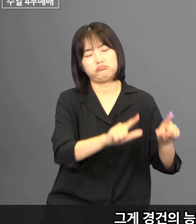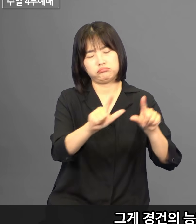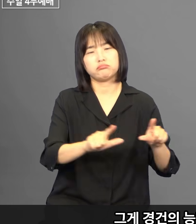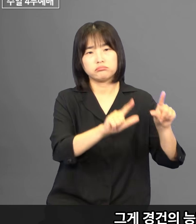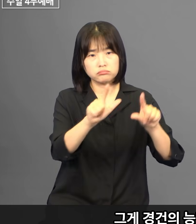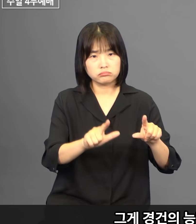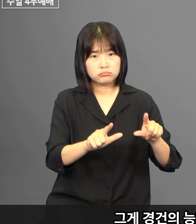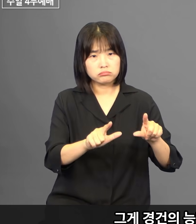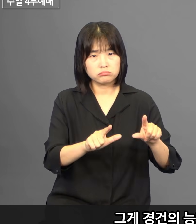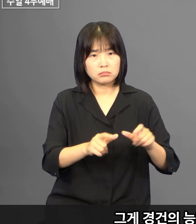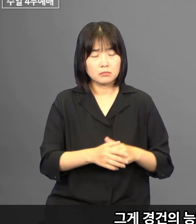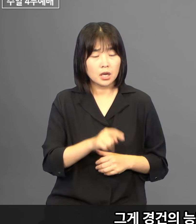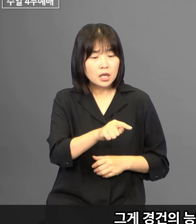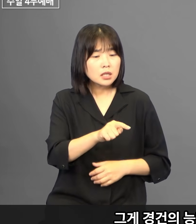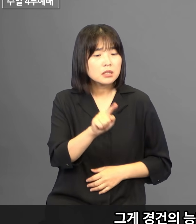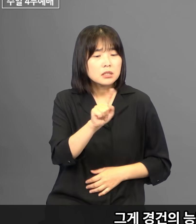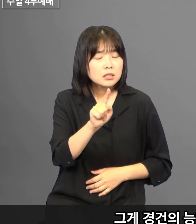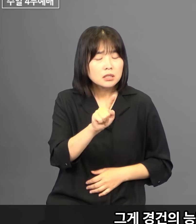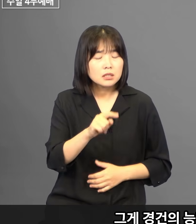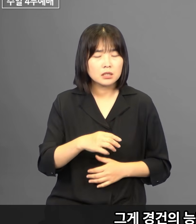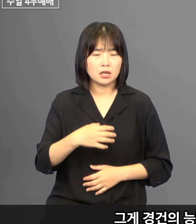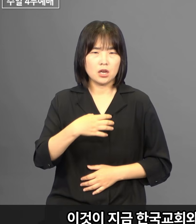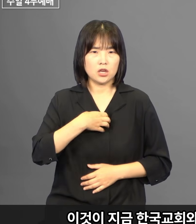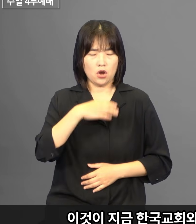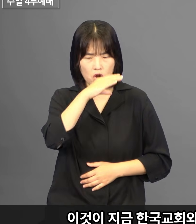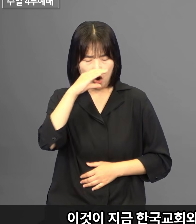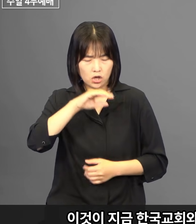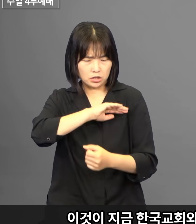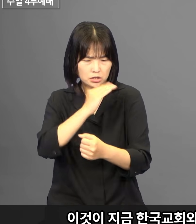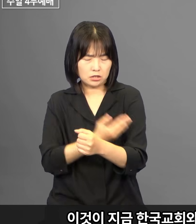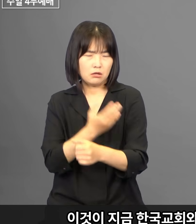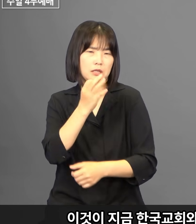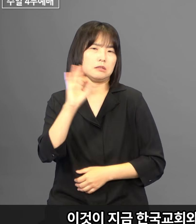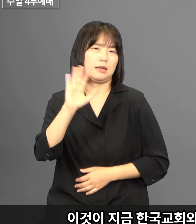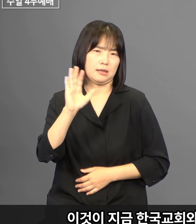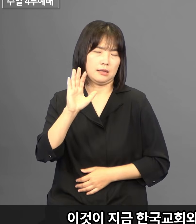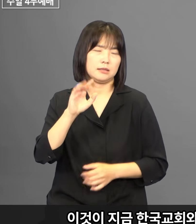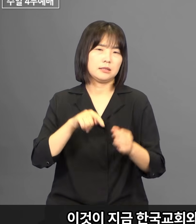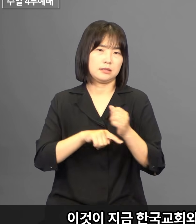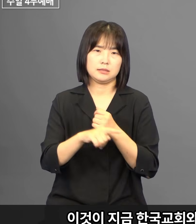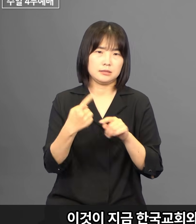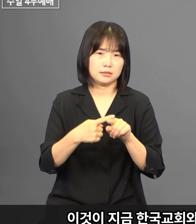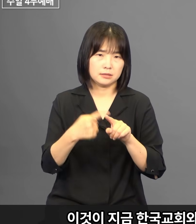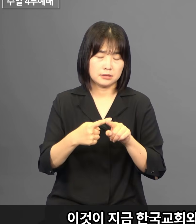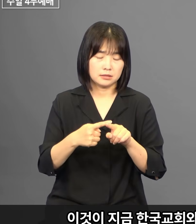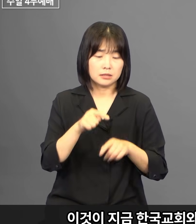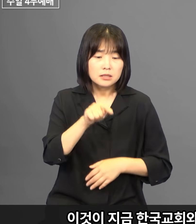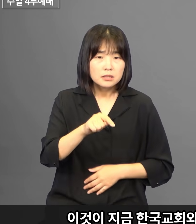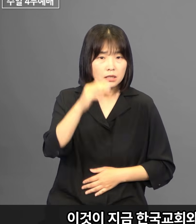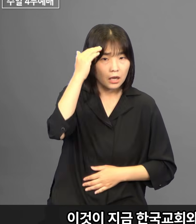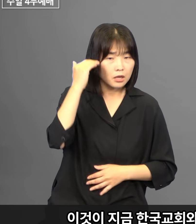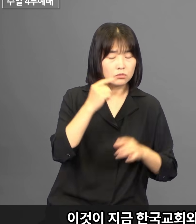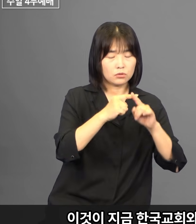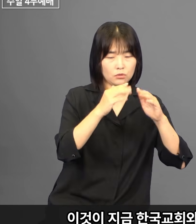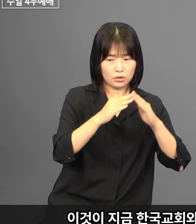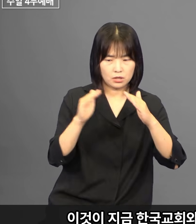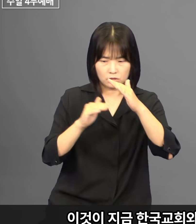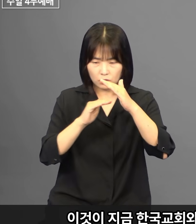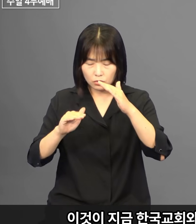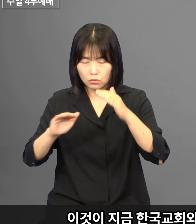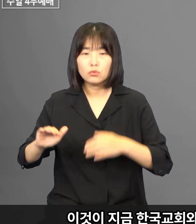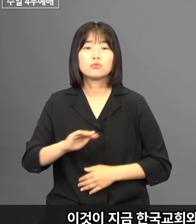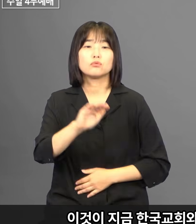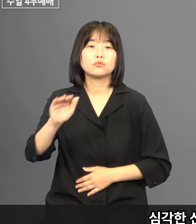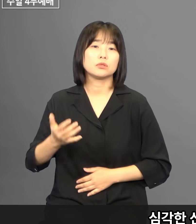그게 경건의 능력을 부인하는 것입니다. 이것이 지금 한국교회와 성도들인 우리들이 가지고